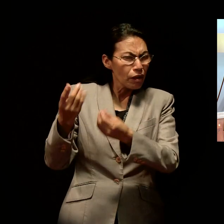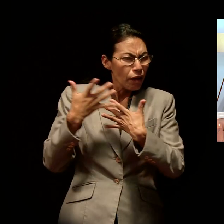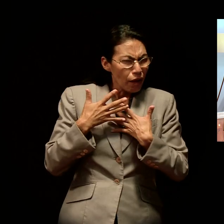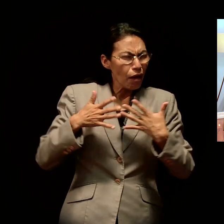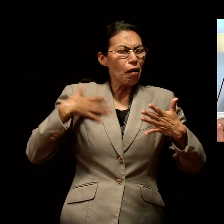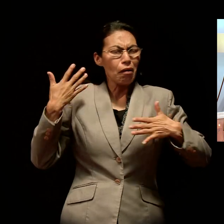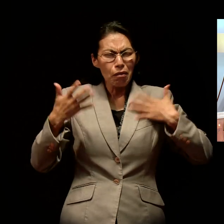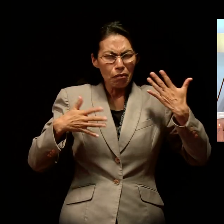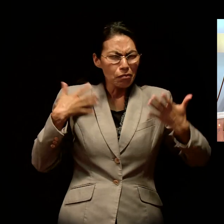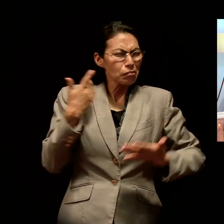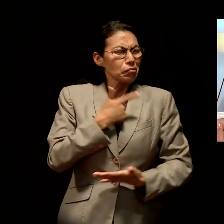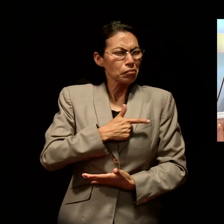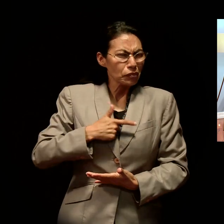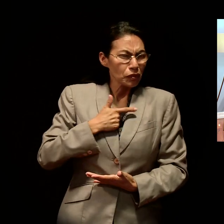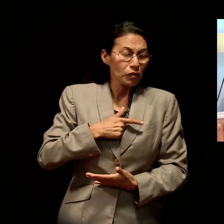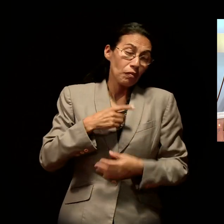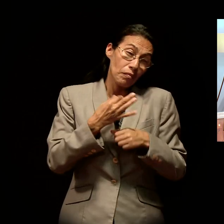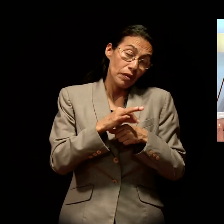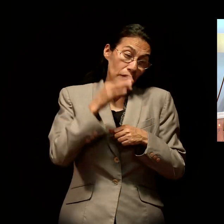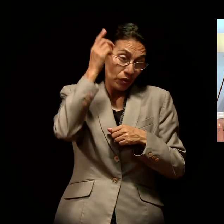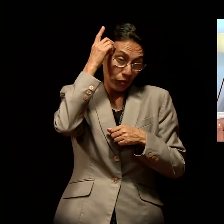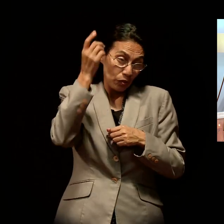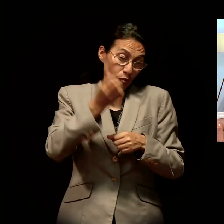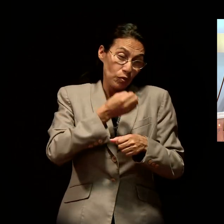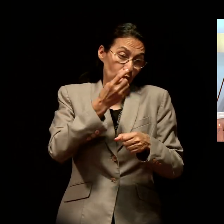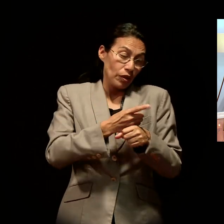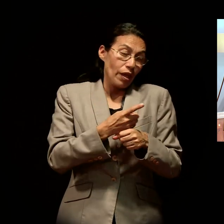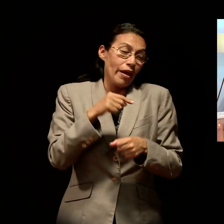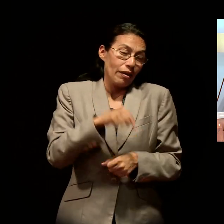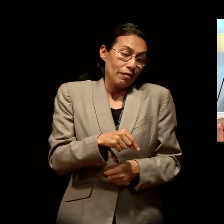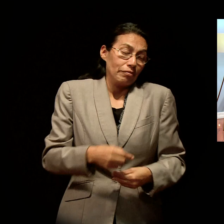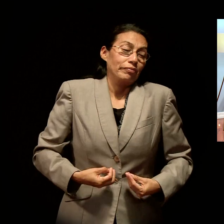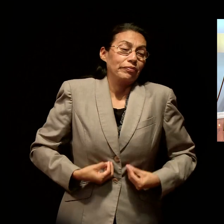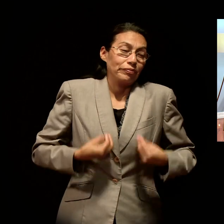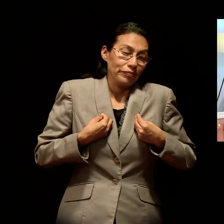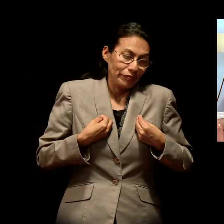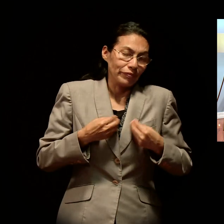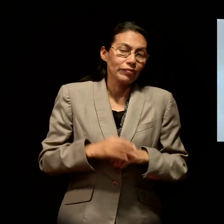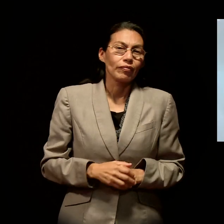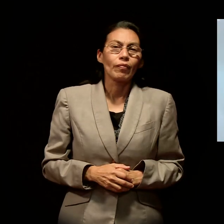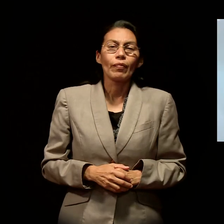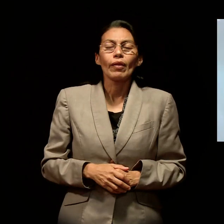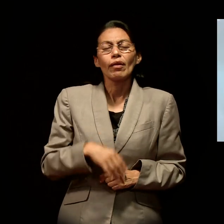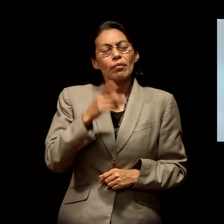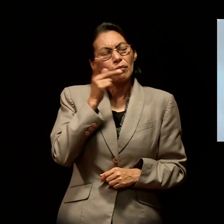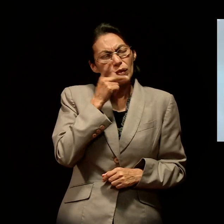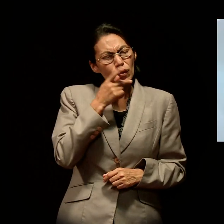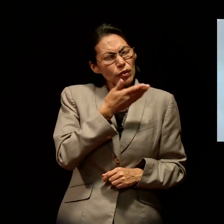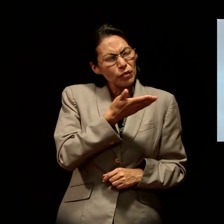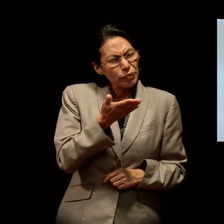poder disfrutar de la vida mientras Dios nos la da pastor